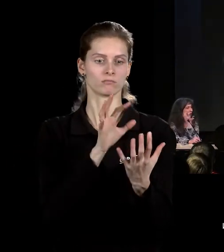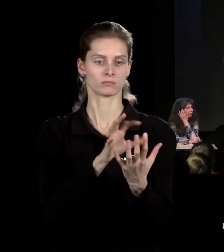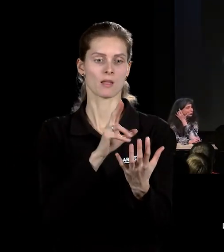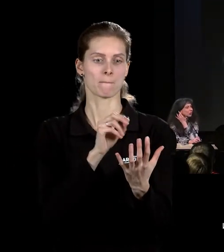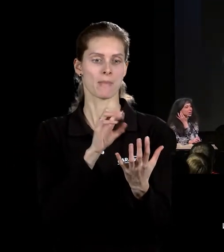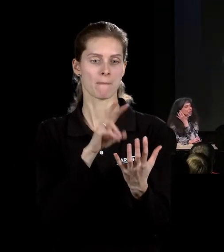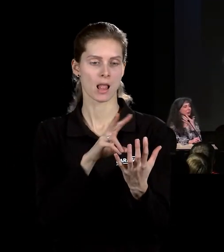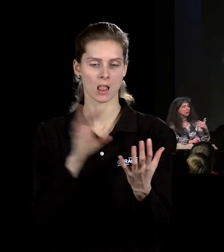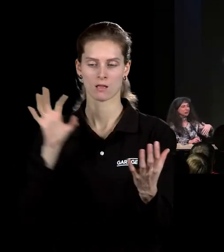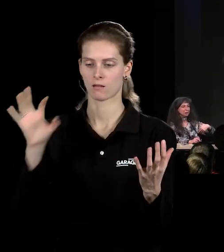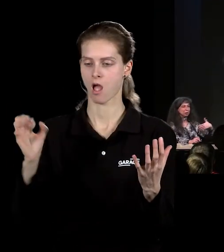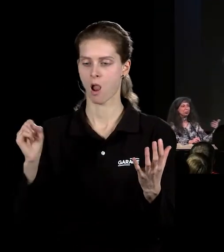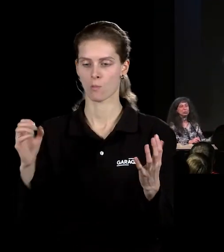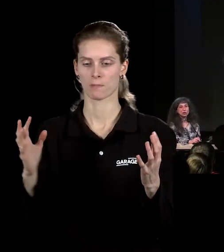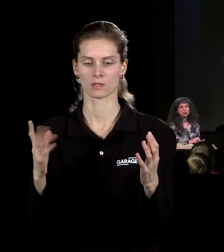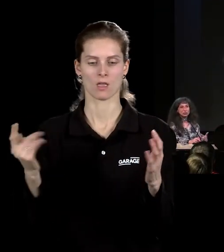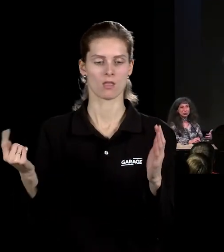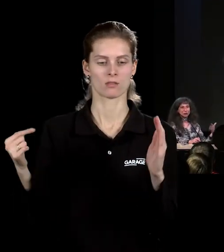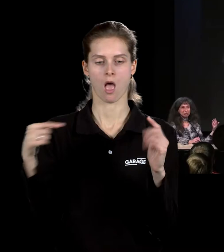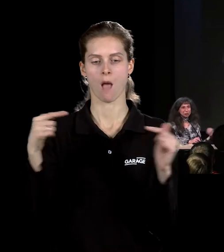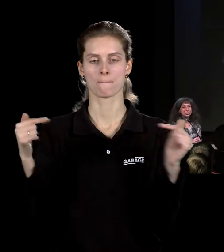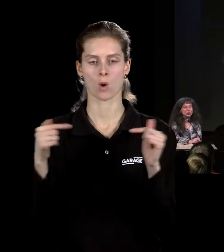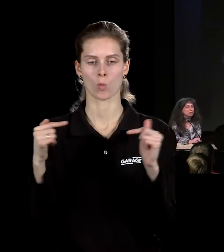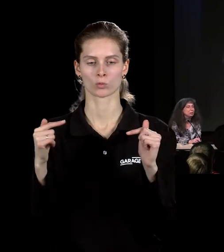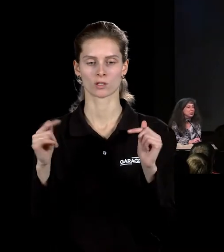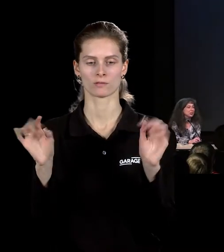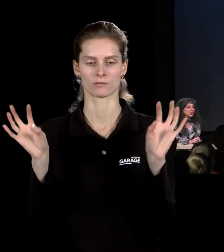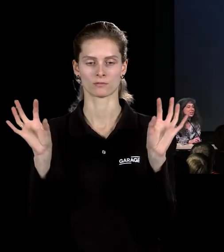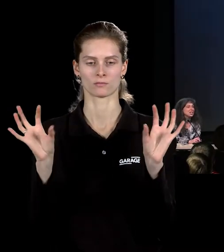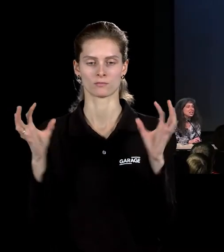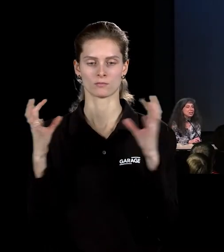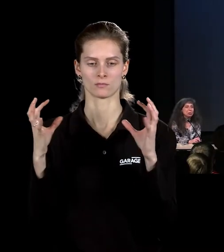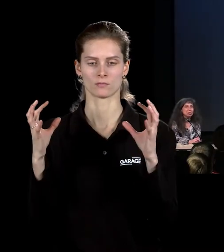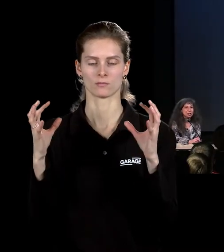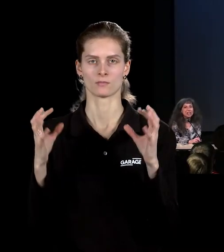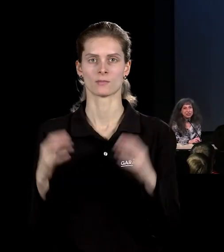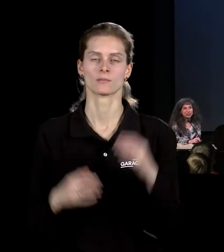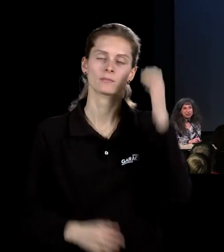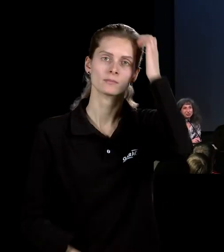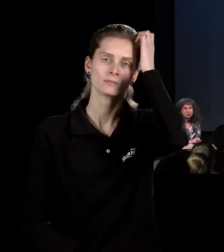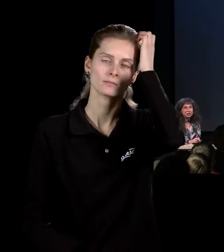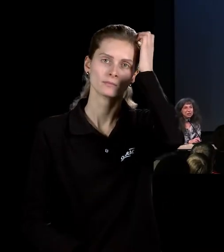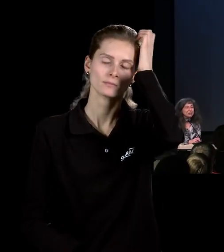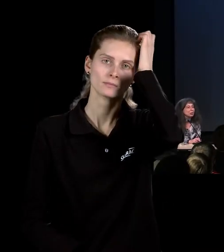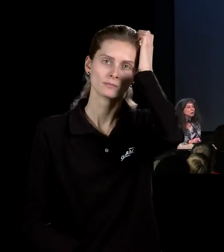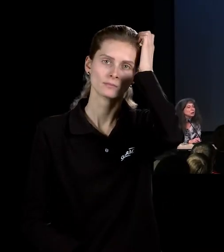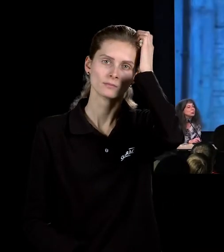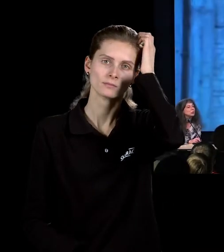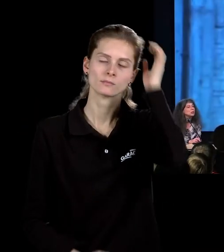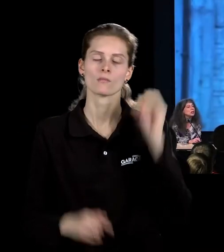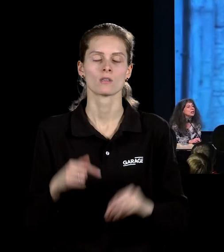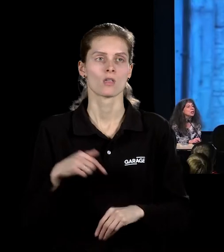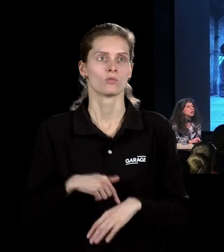друг напротив друга, вот с этой самой рухнувшей головой, с этим ощущением эфемерности и монументальности одновременно, с которым